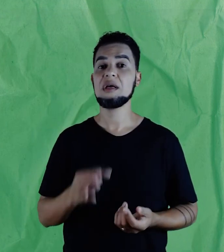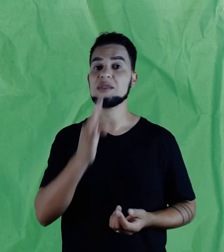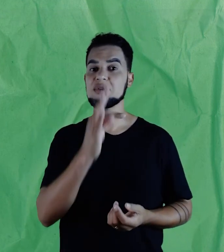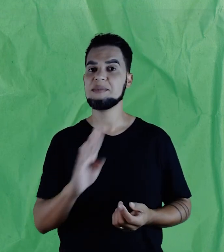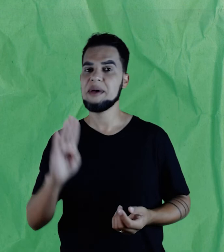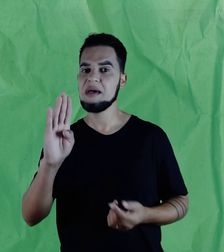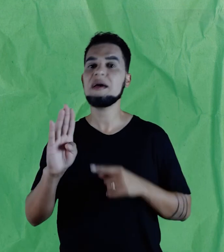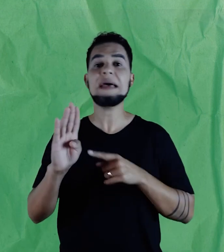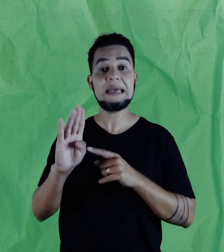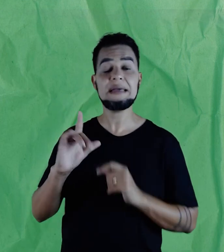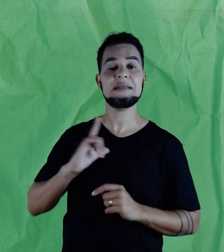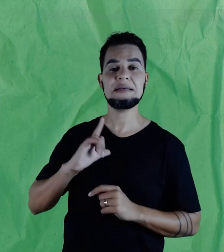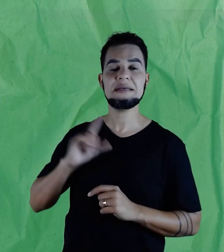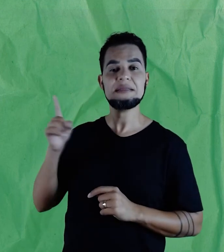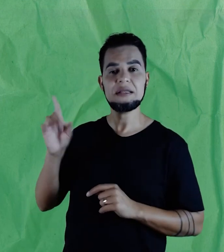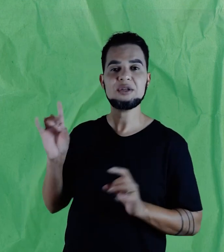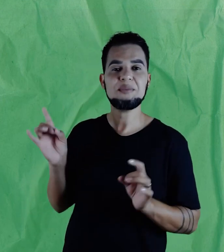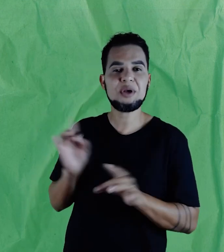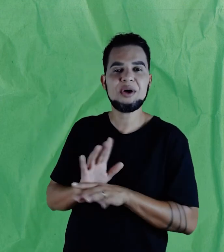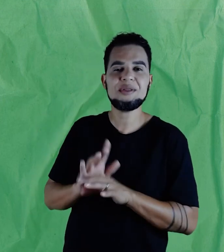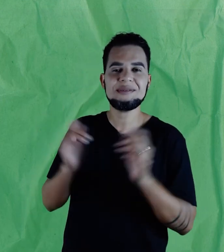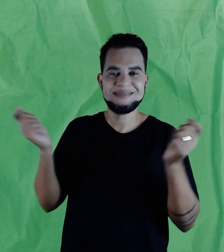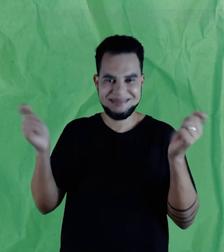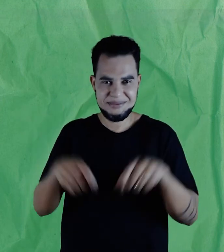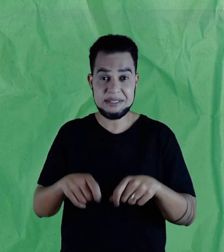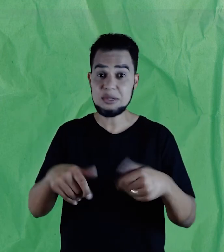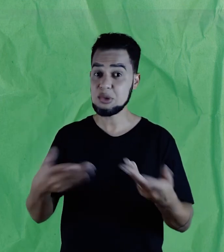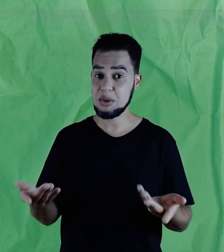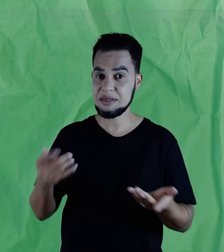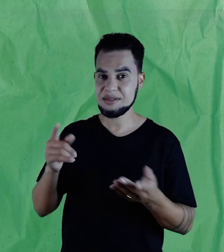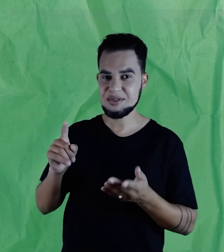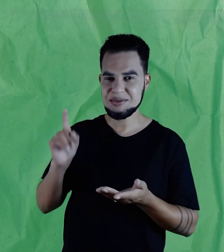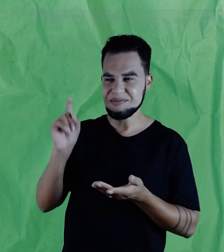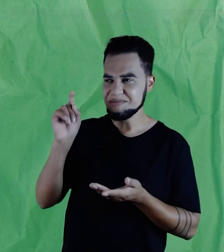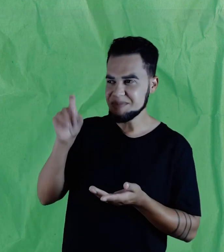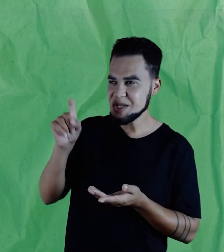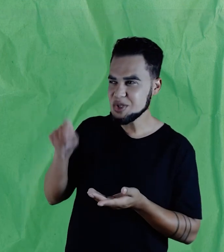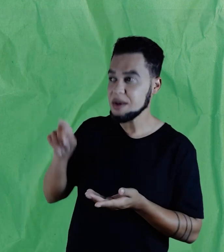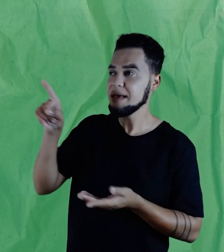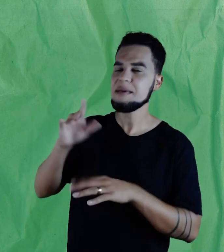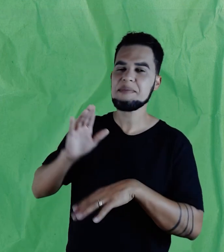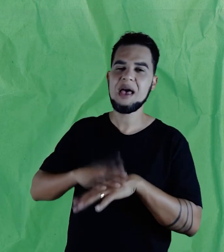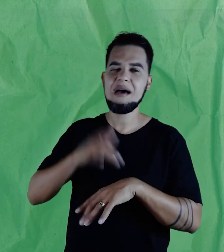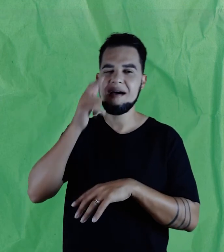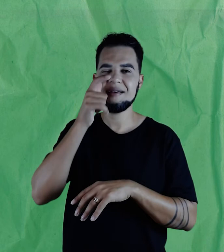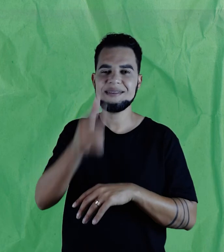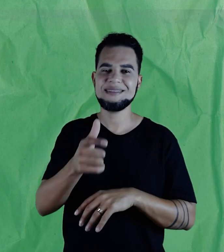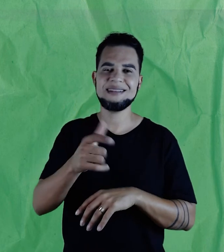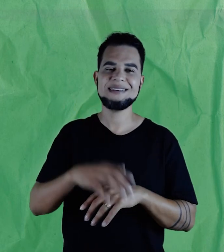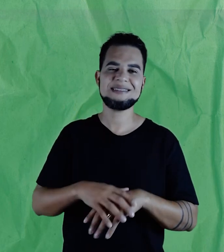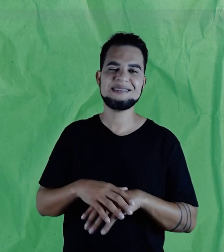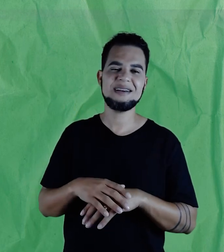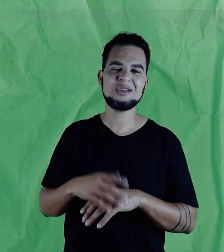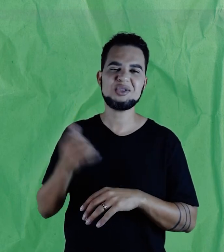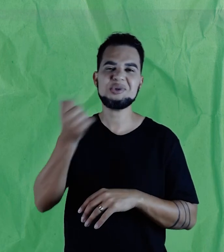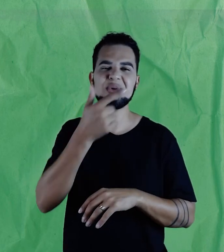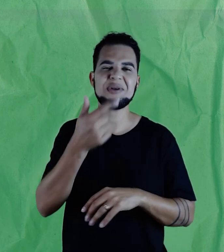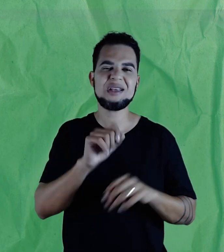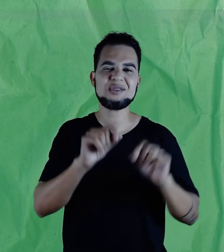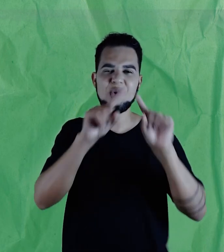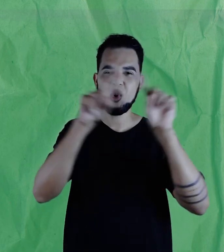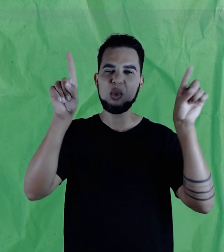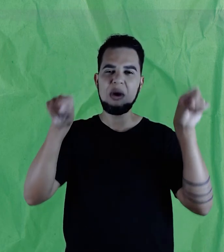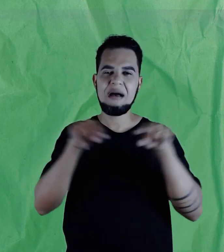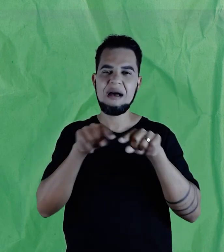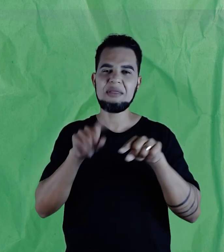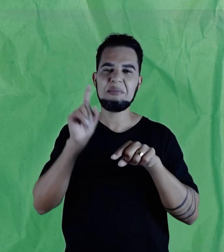tem essa opacidade aqui quando a gente pressiona, que é mais interessante do que apenas um quadro aqui em forma de botão que